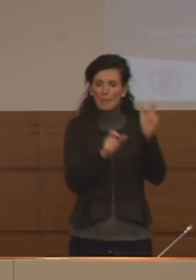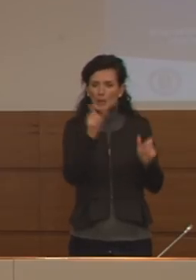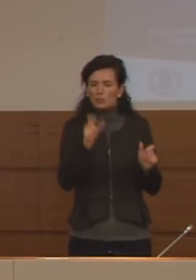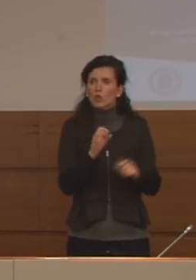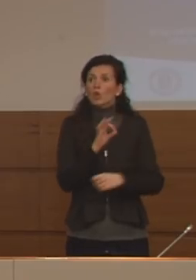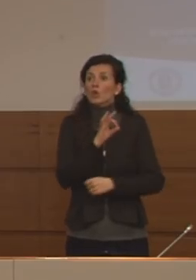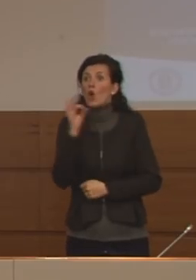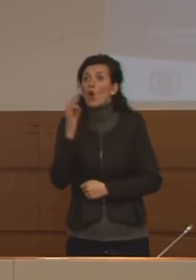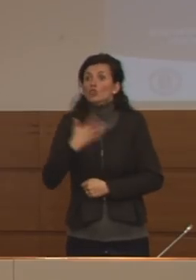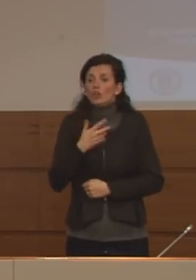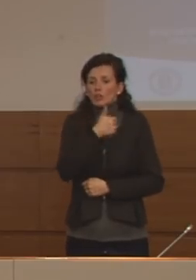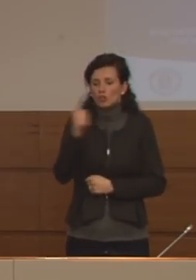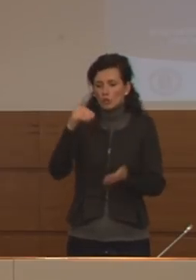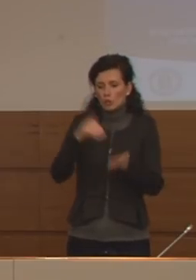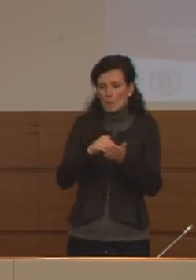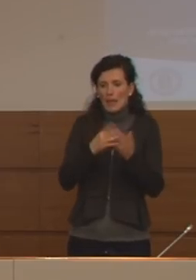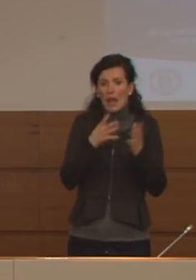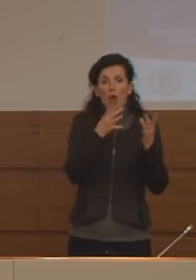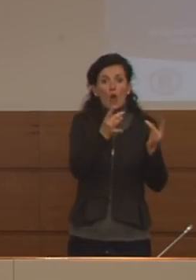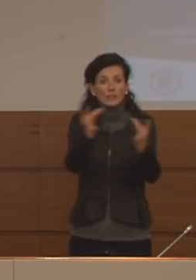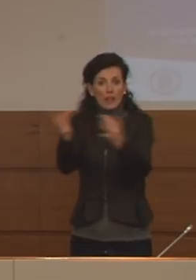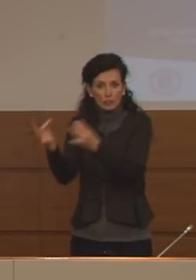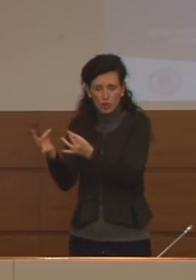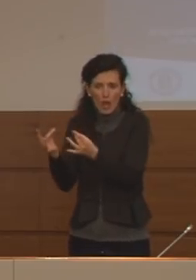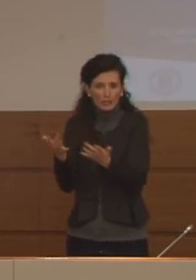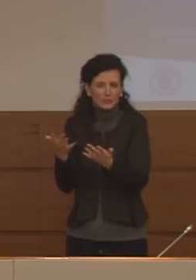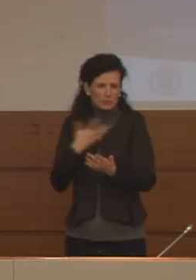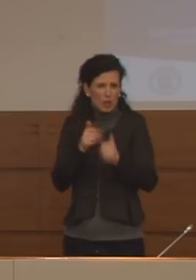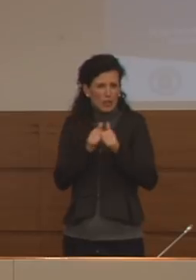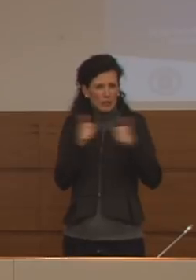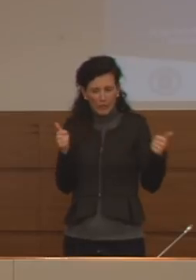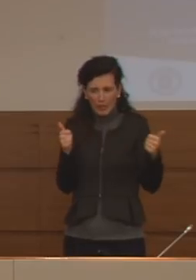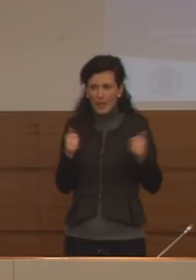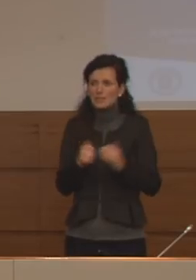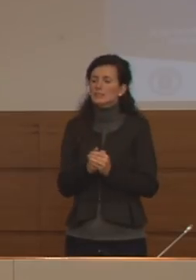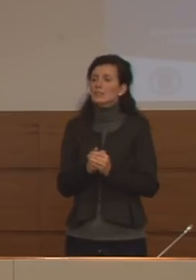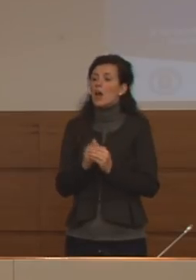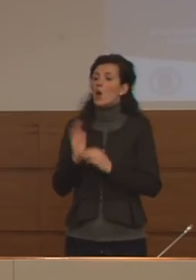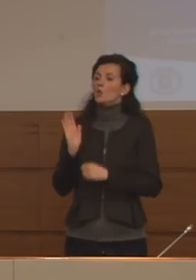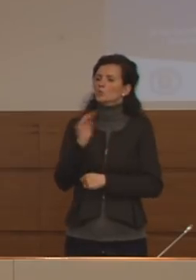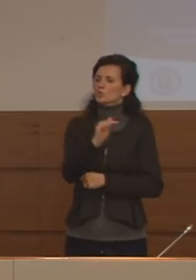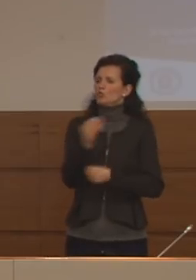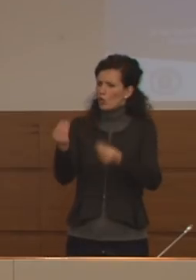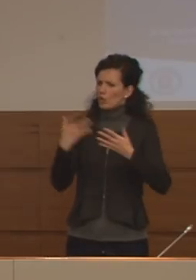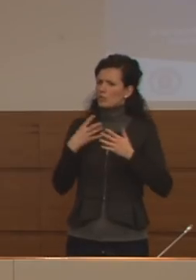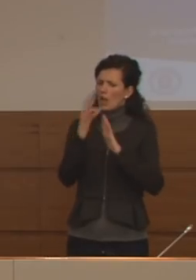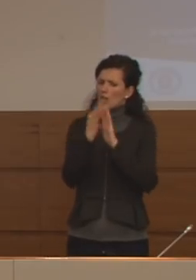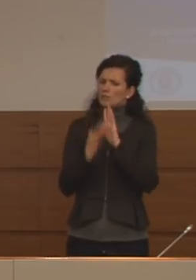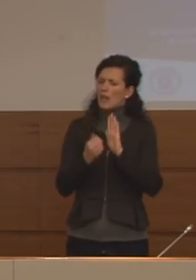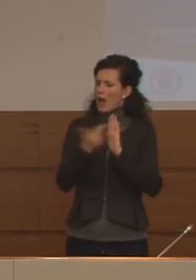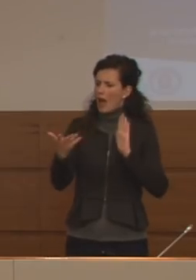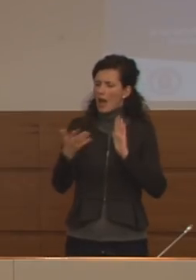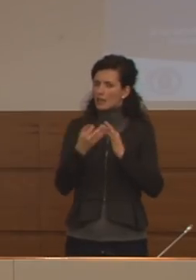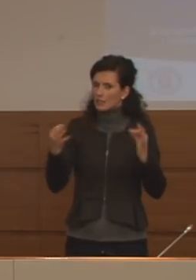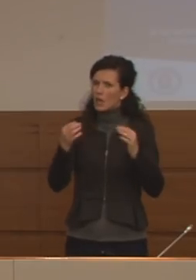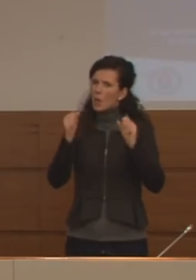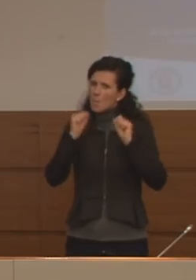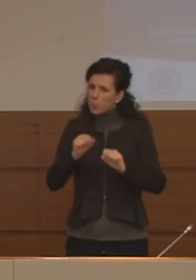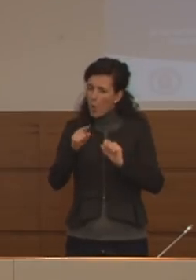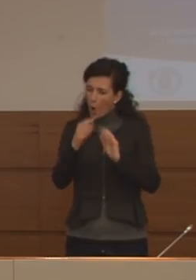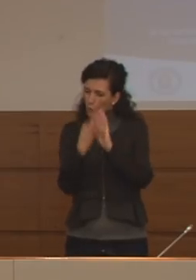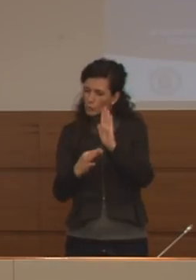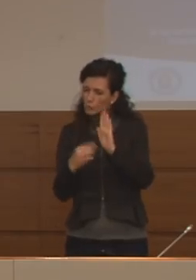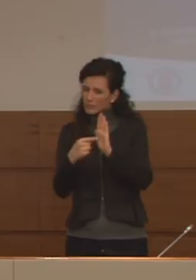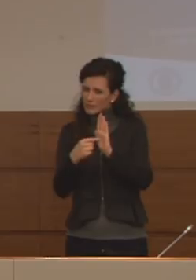mila contagiati inoltre anche i dati che ci vengono forniti su base quotidiana possono essere influenzati da